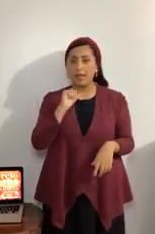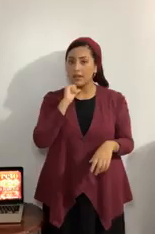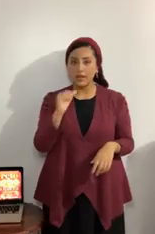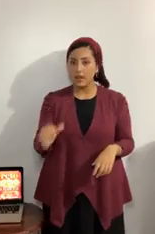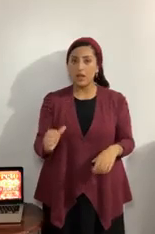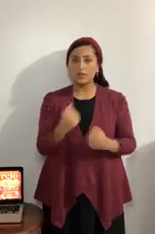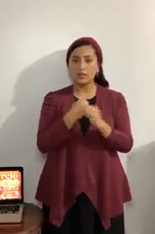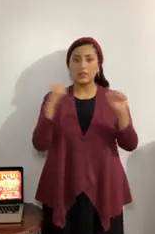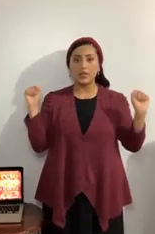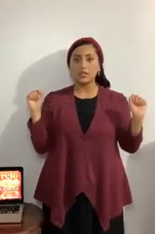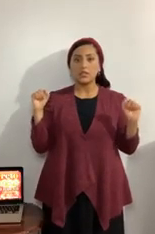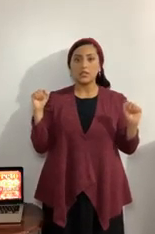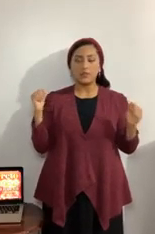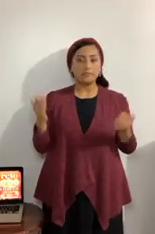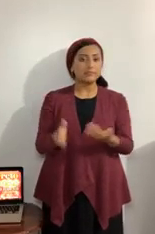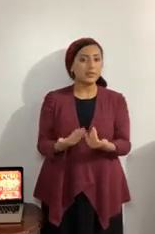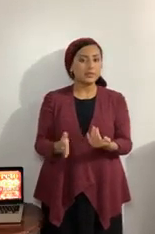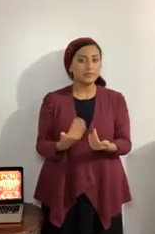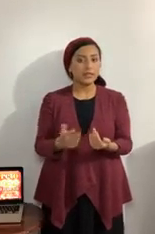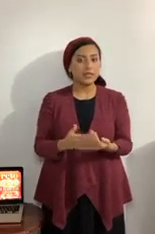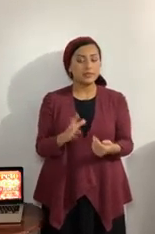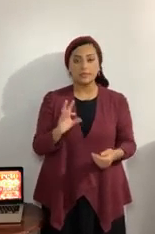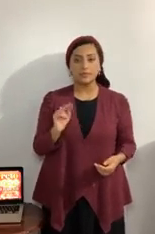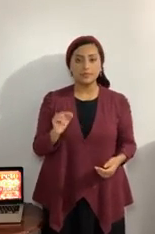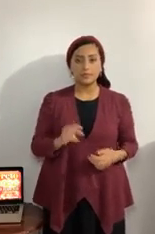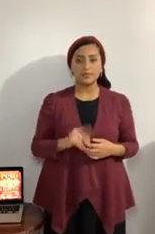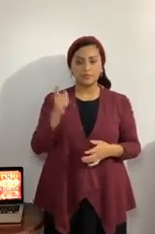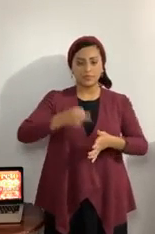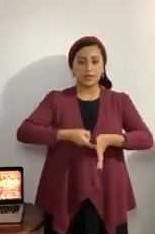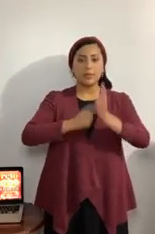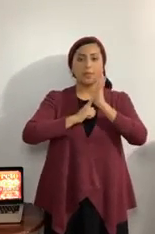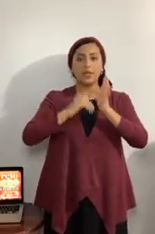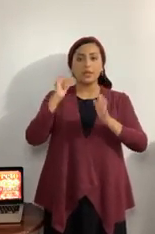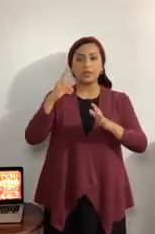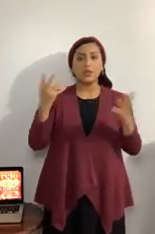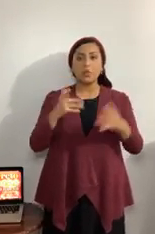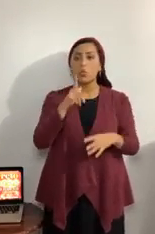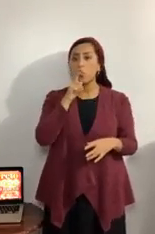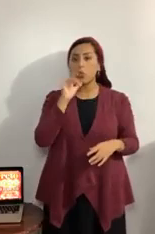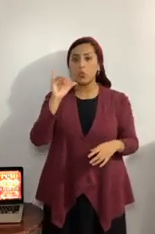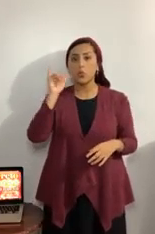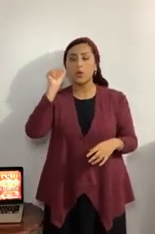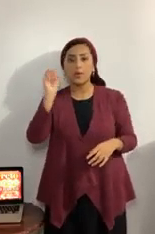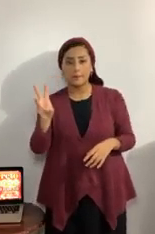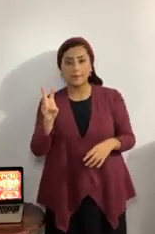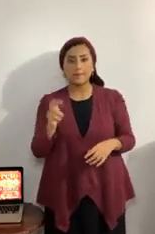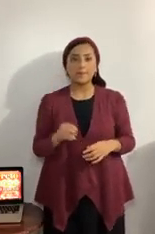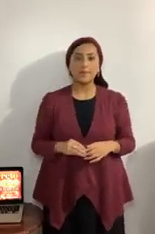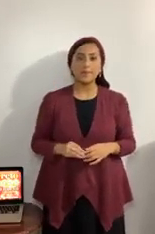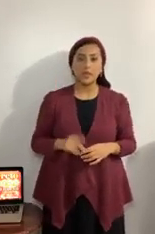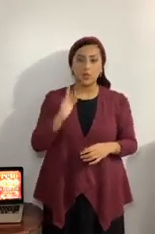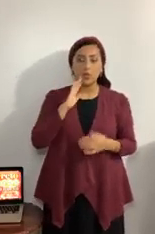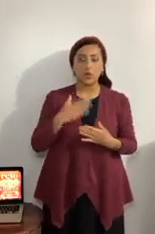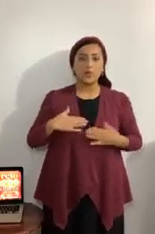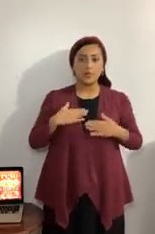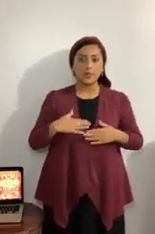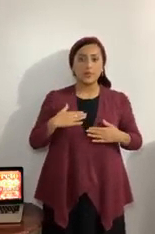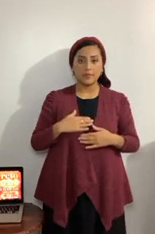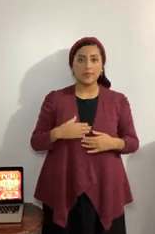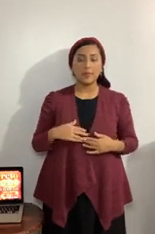barata. No es una salvación barata. ¿Qué exige Yahshua? ¿Quién es Yahshua HaMashiach? Te vas a gozar. Los Kadoshim se